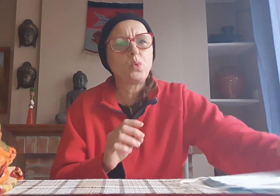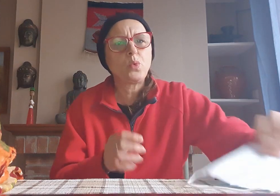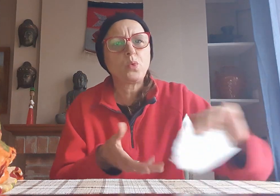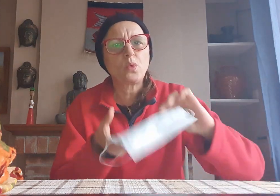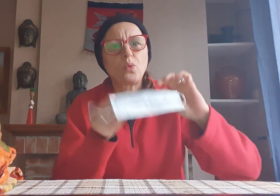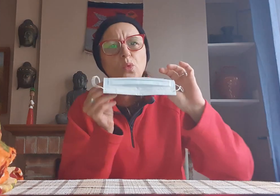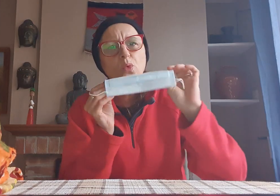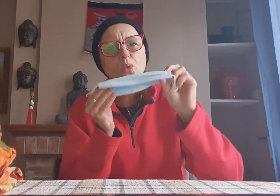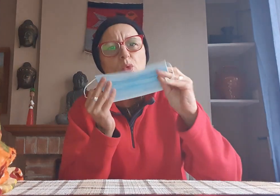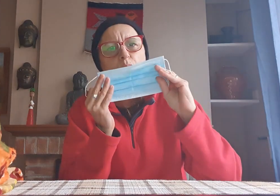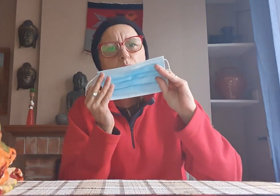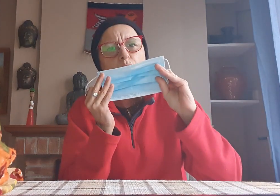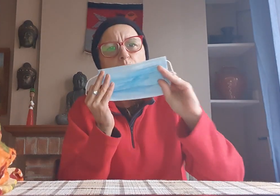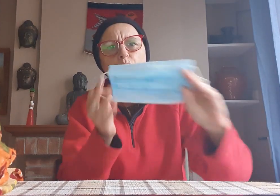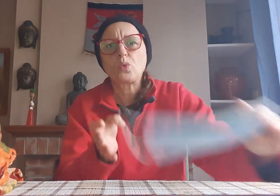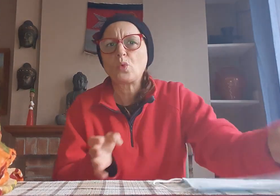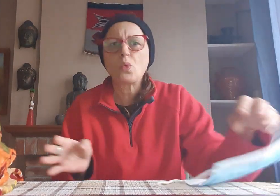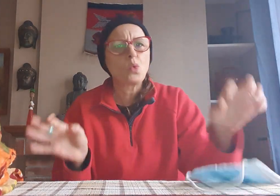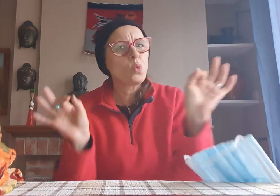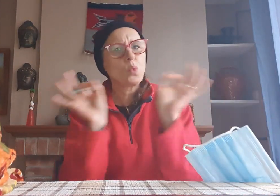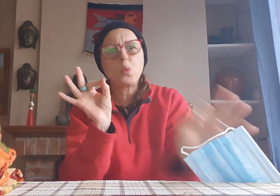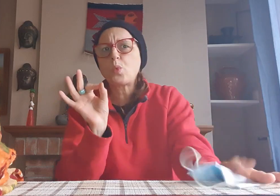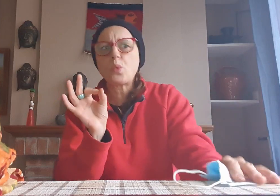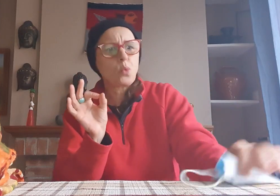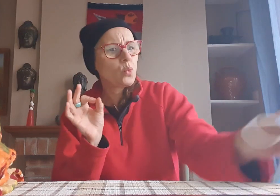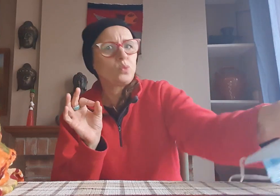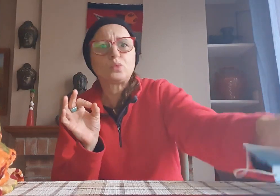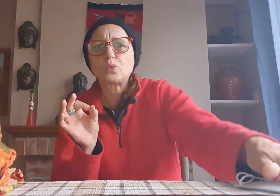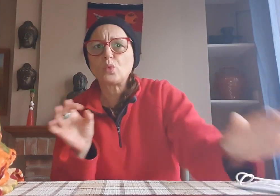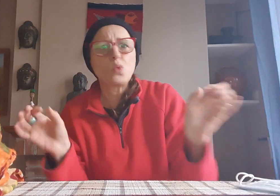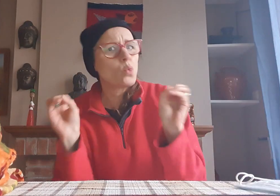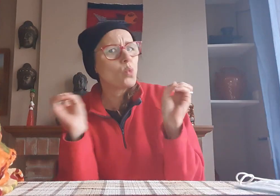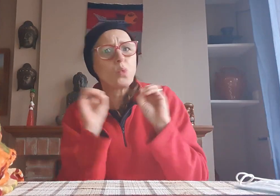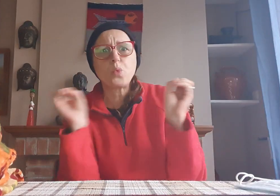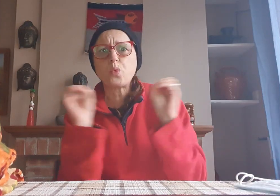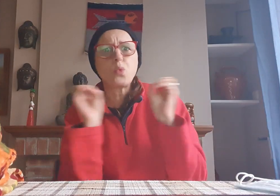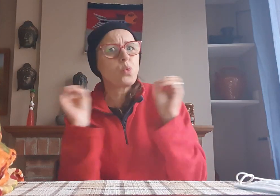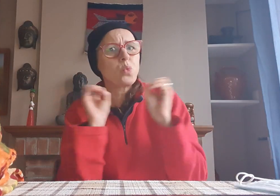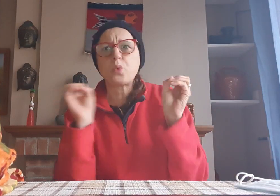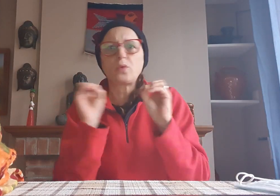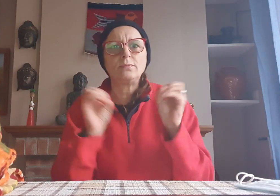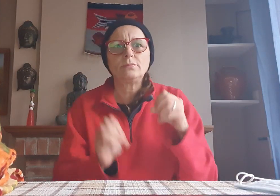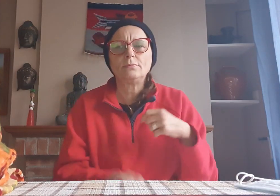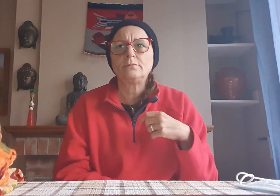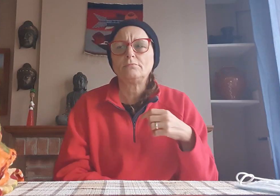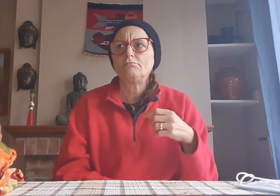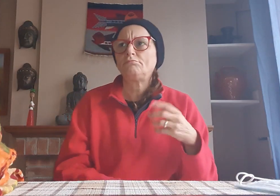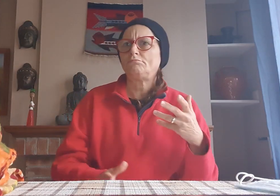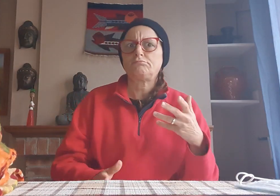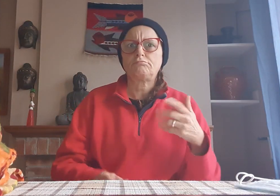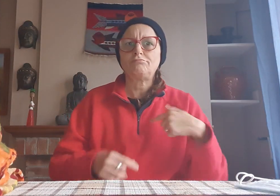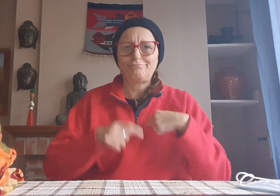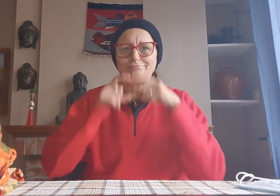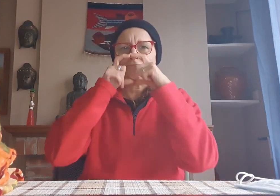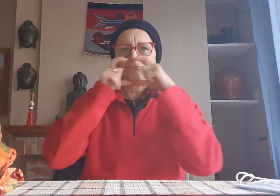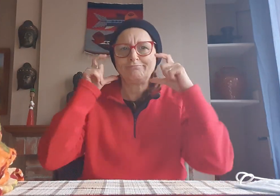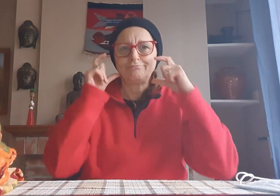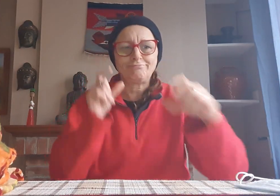El Malibu Road es una comunidad muy privada y exclusiva. No está cerca de la autovía, es tranquila y segura, y una de las mejores ciudades